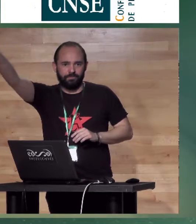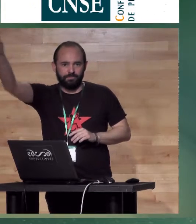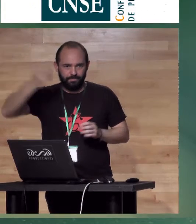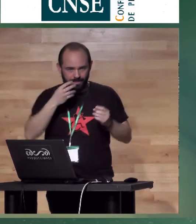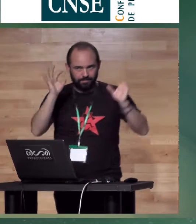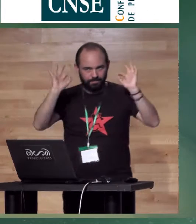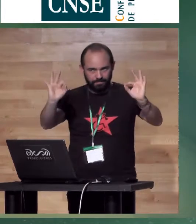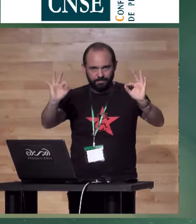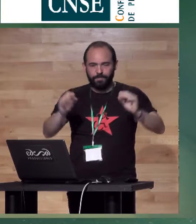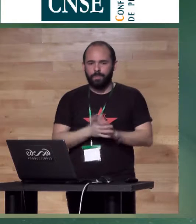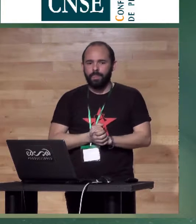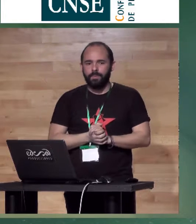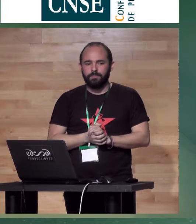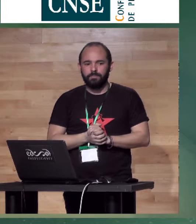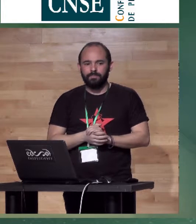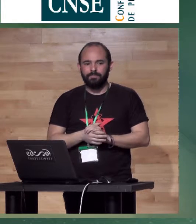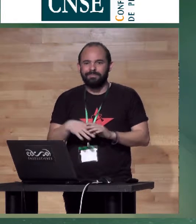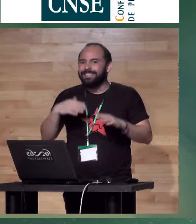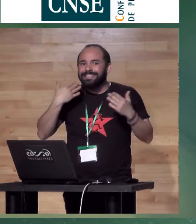teatro, en la época griega,